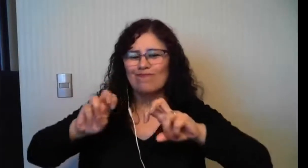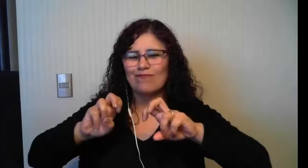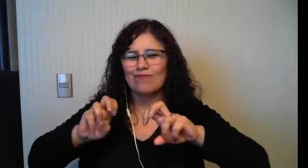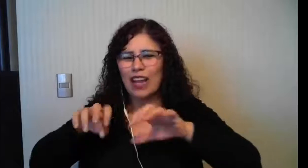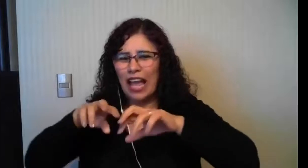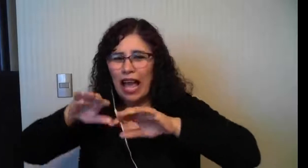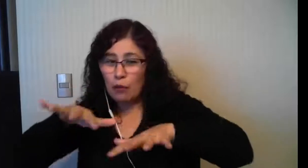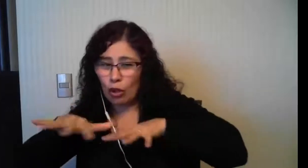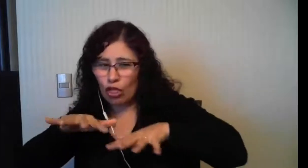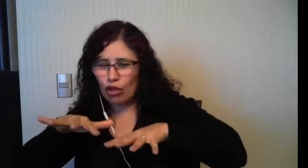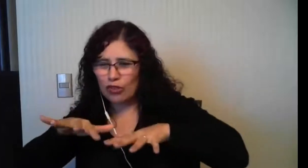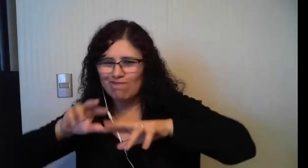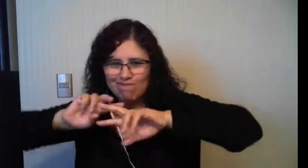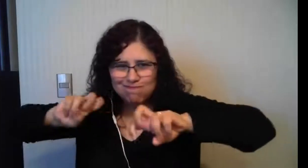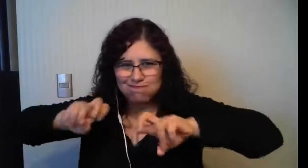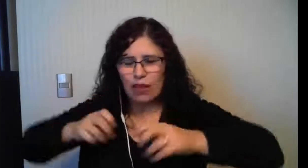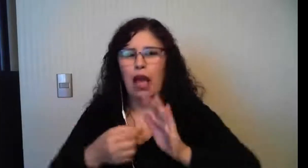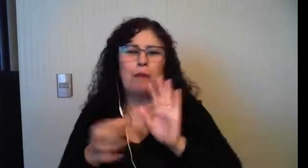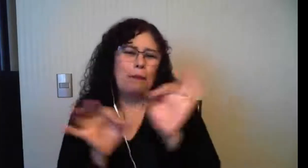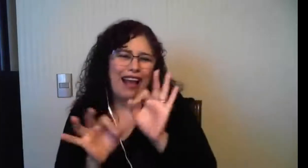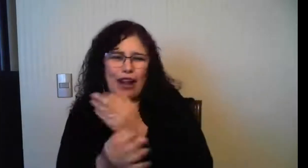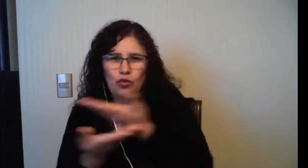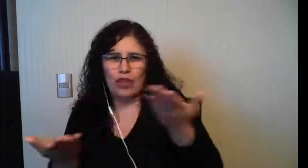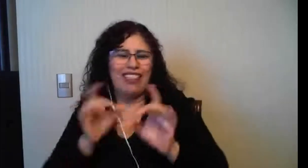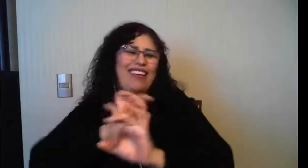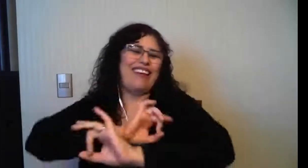lo entiendan y lo comprendan bien. Ya es una cátedra que